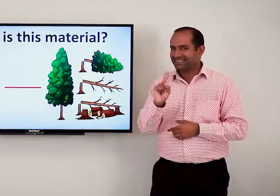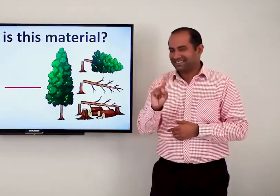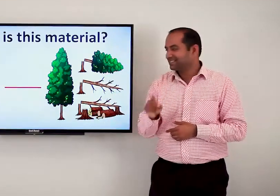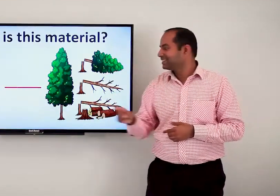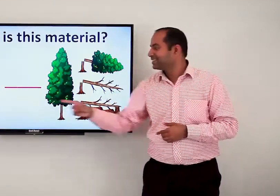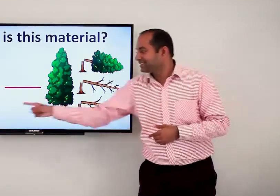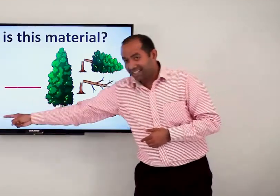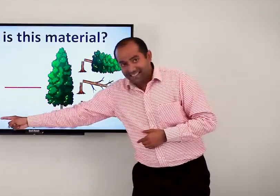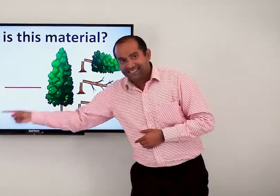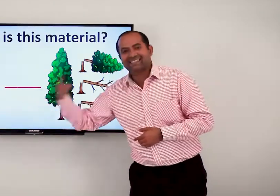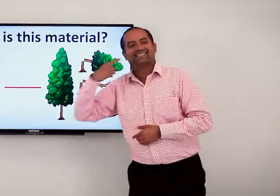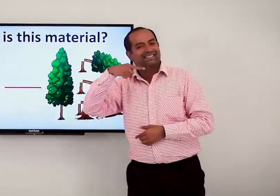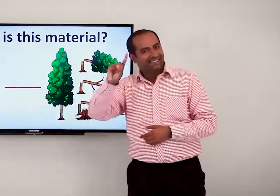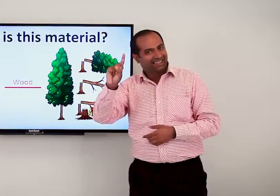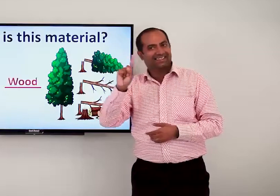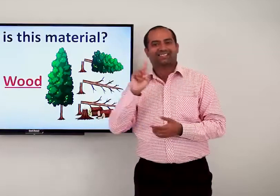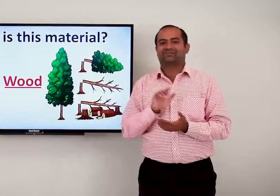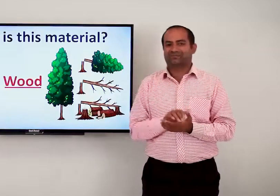नहीं, लकड़ी है। दुरुस्त जवाब।